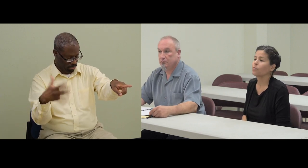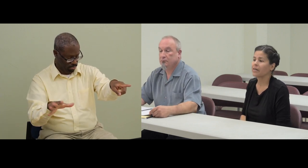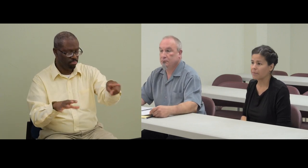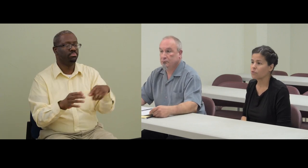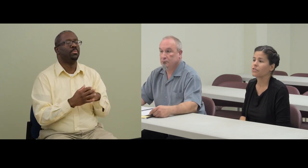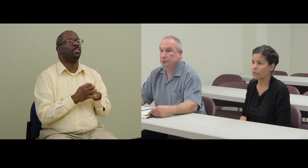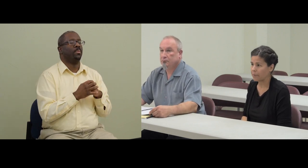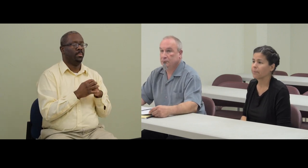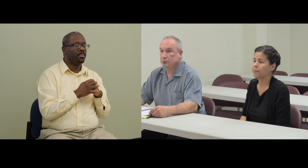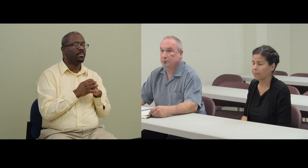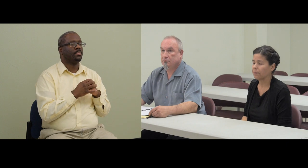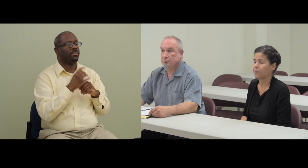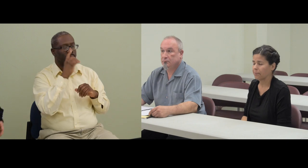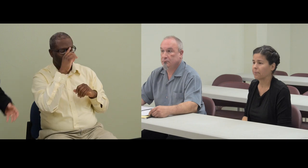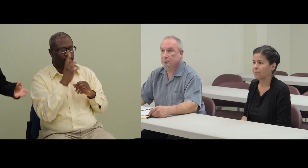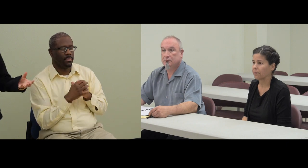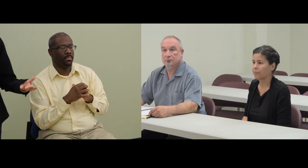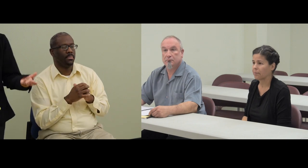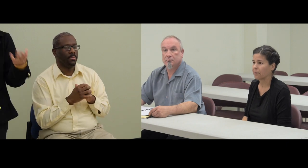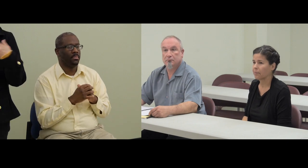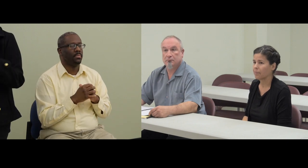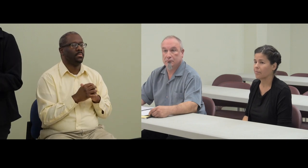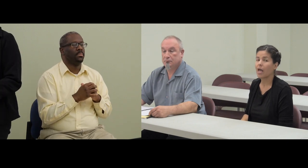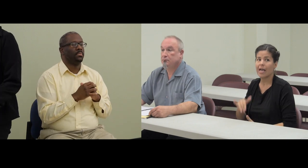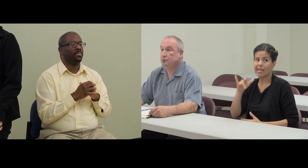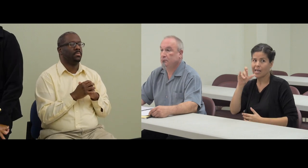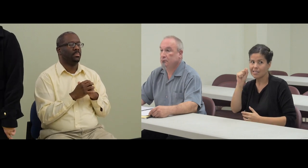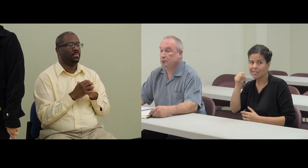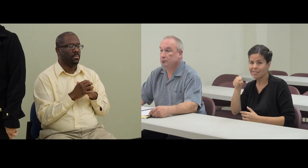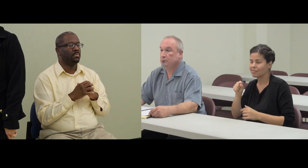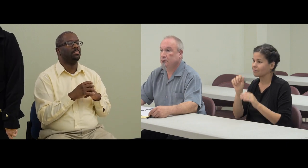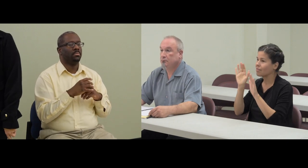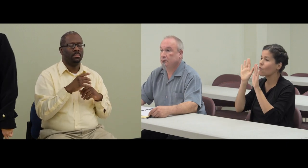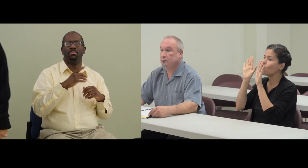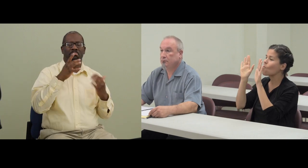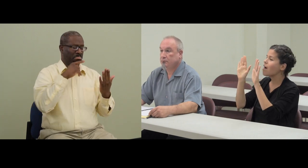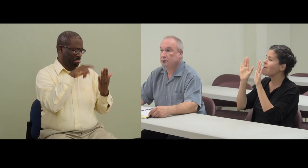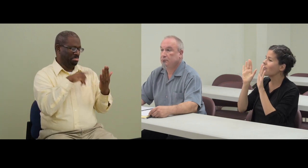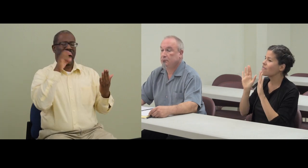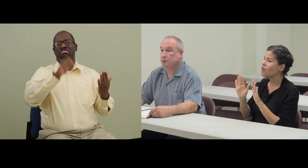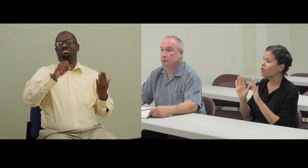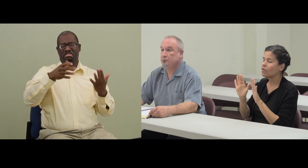si ya yo pague profesora hoy es de